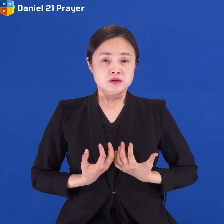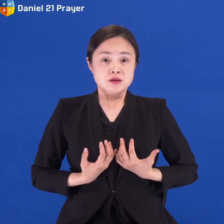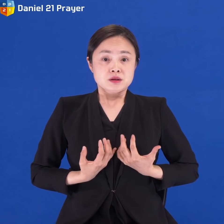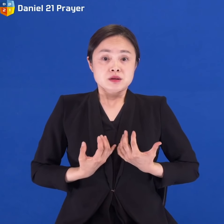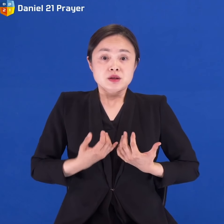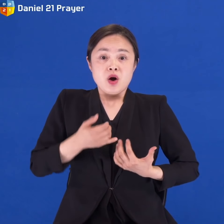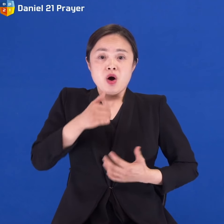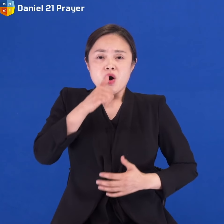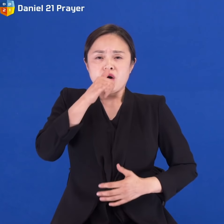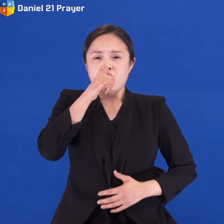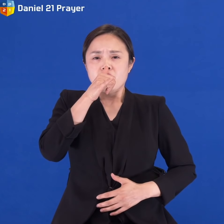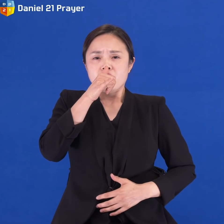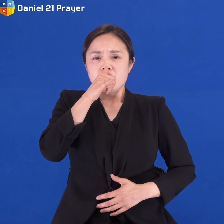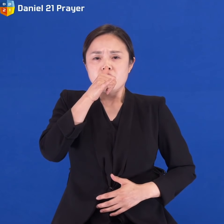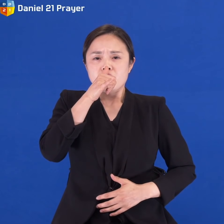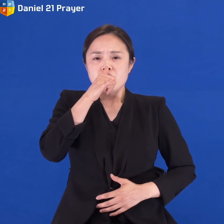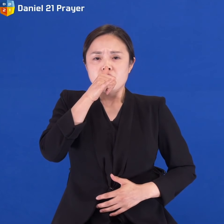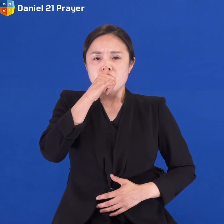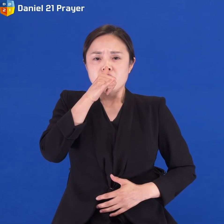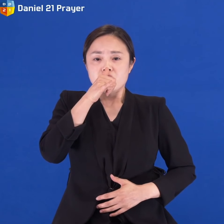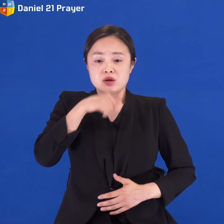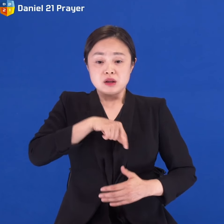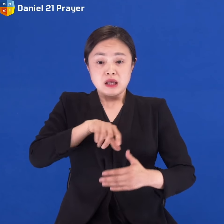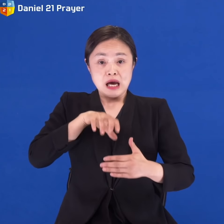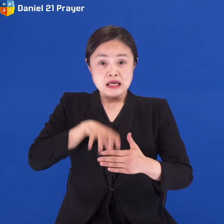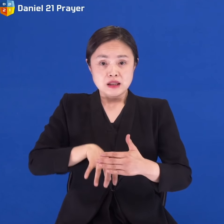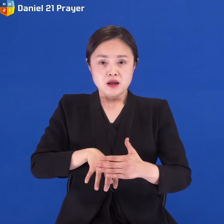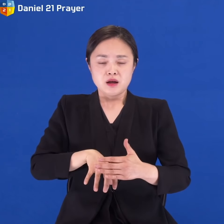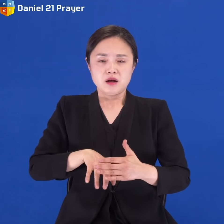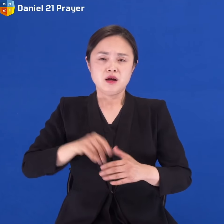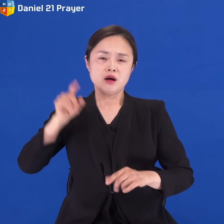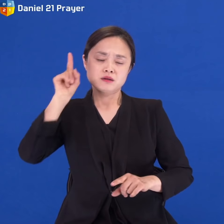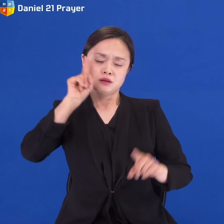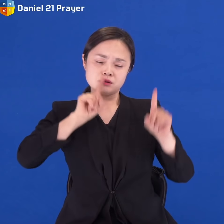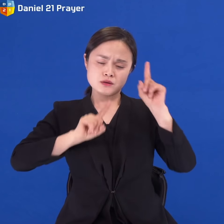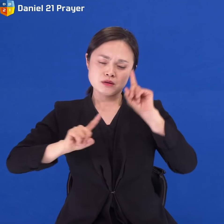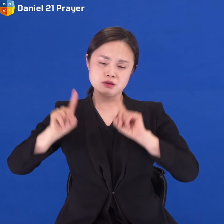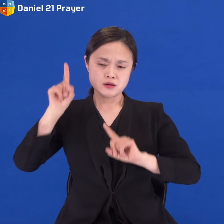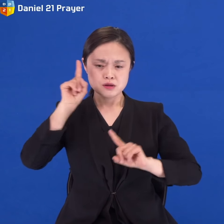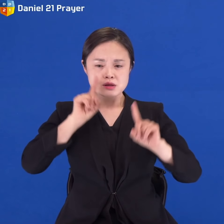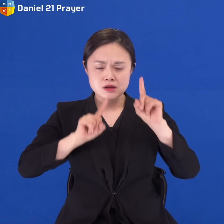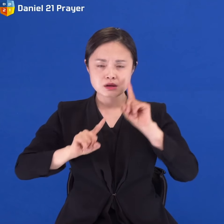유리 항아리를 늘 챙겨서